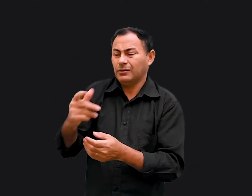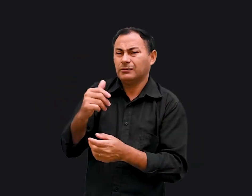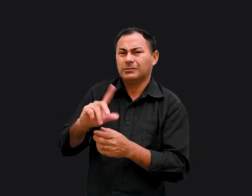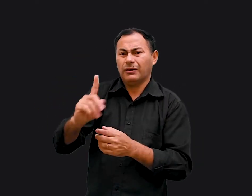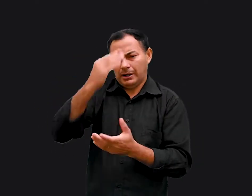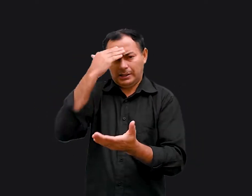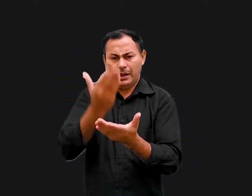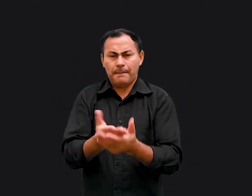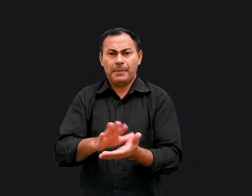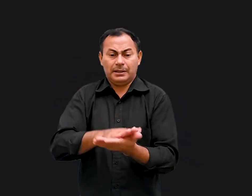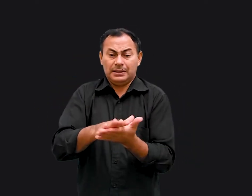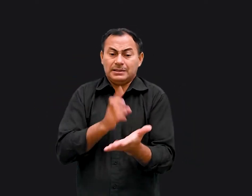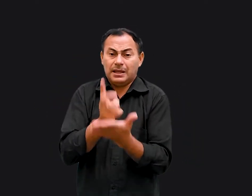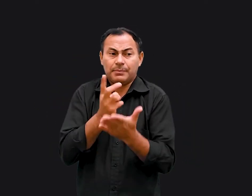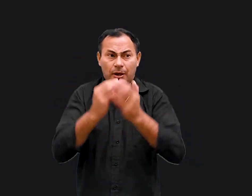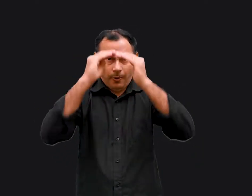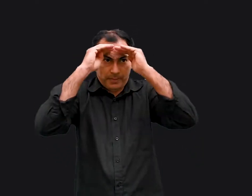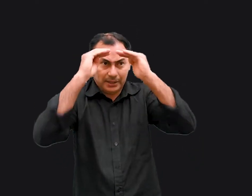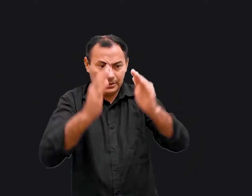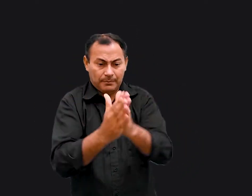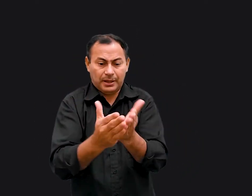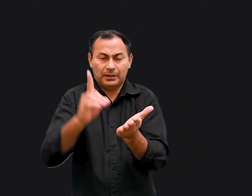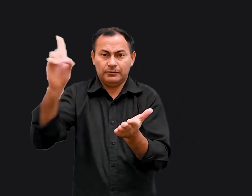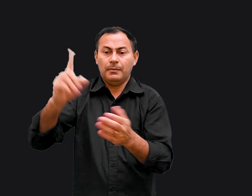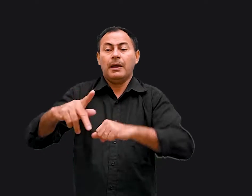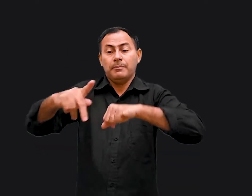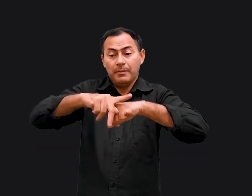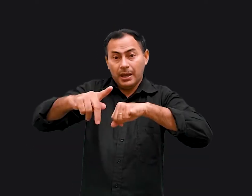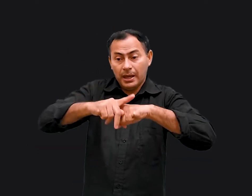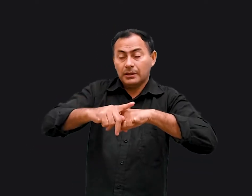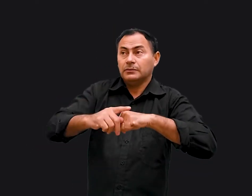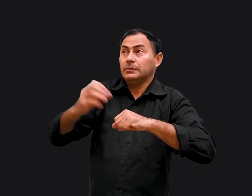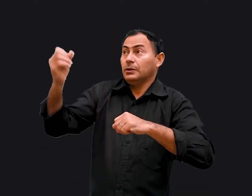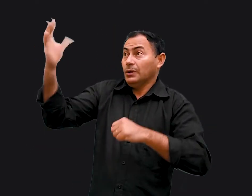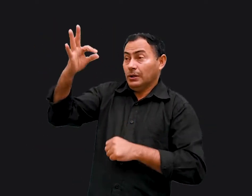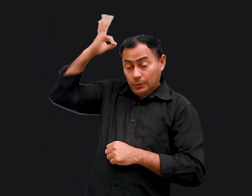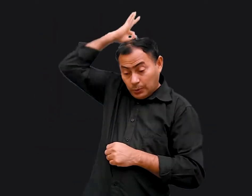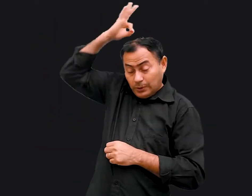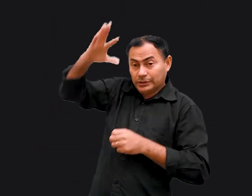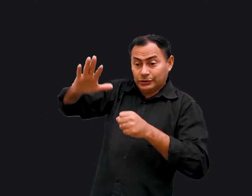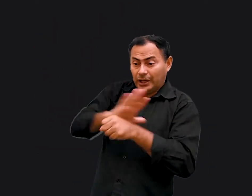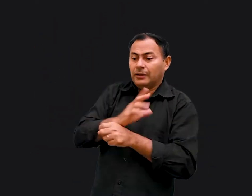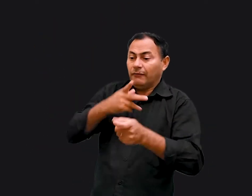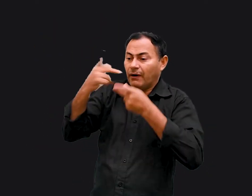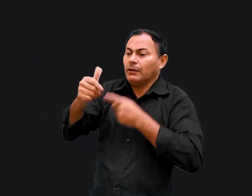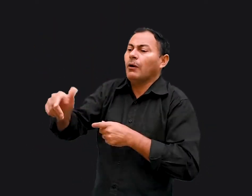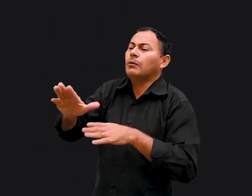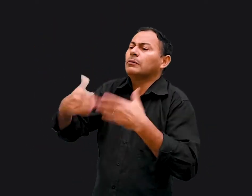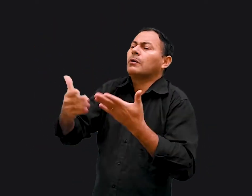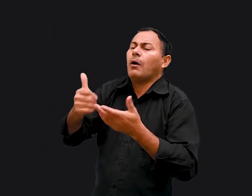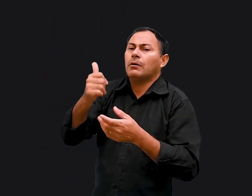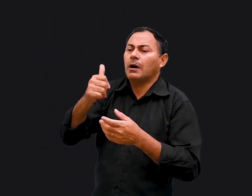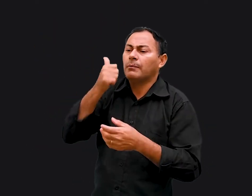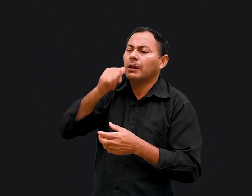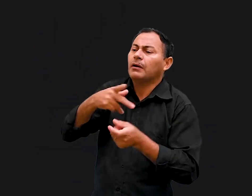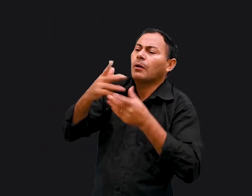mas nem sempre obedecia a palavra. Pedro, na inspiração do Espírito Santo, diz para ela qual o tipo de pessoa que ela deveria